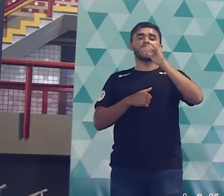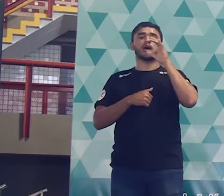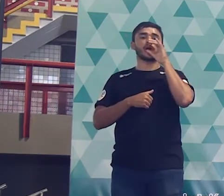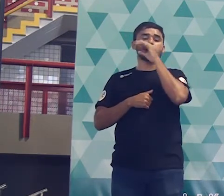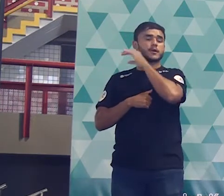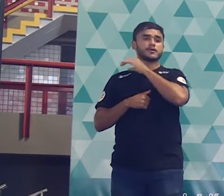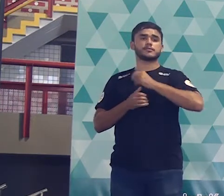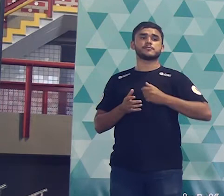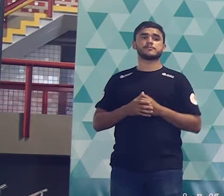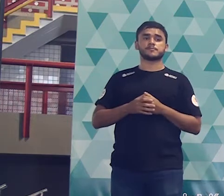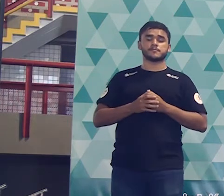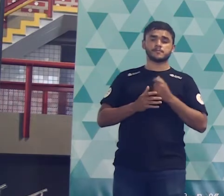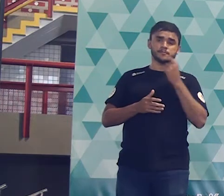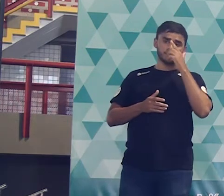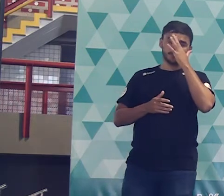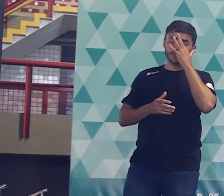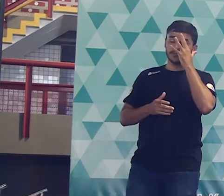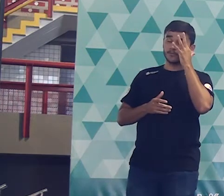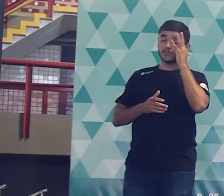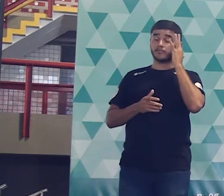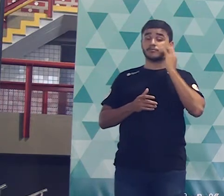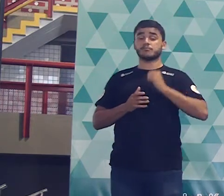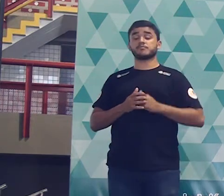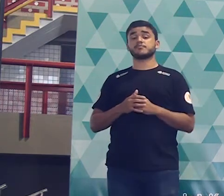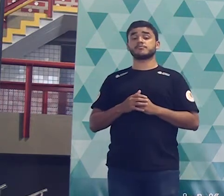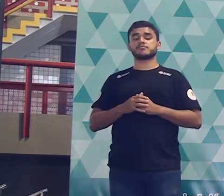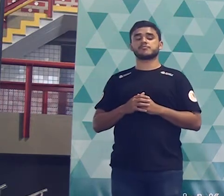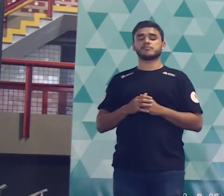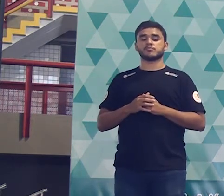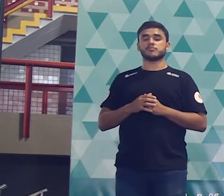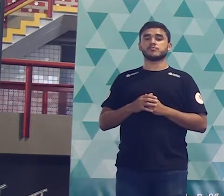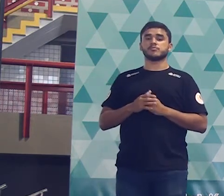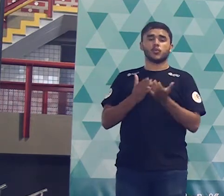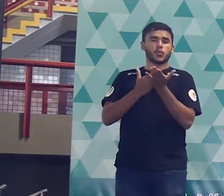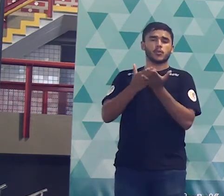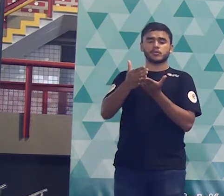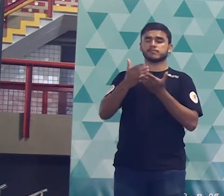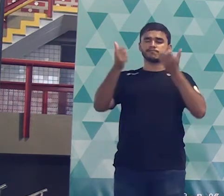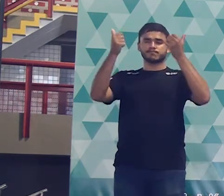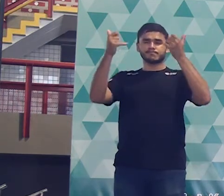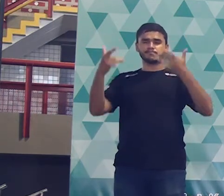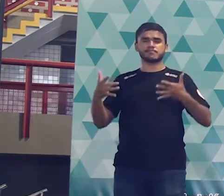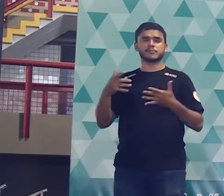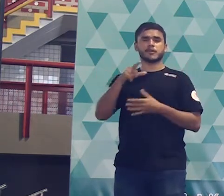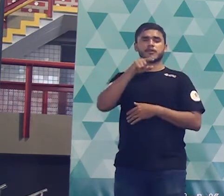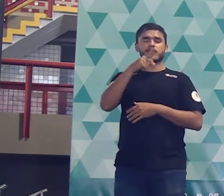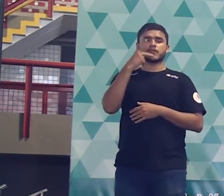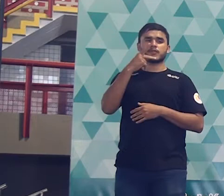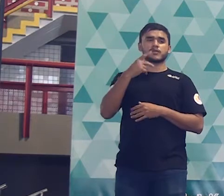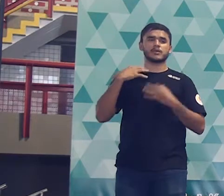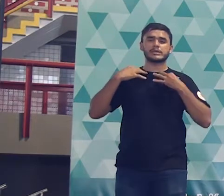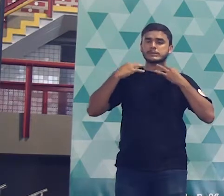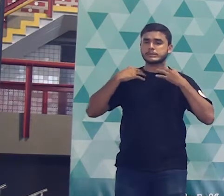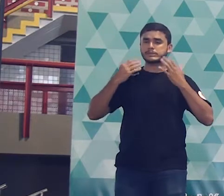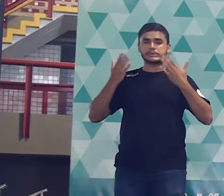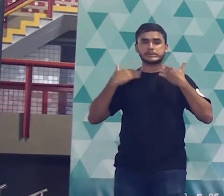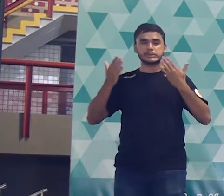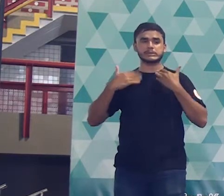normal. Levi, beleza. E no início da aula, assim que tu começou, tu viu o pessoal tudo assim,